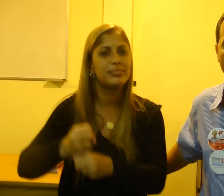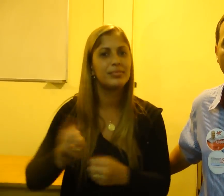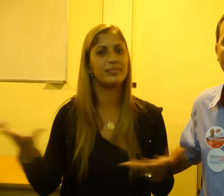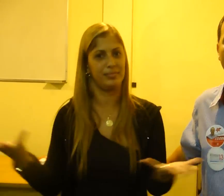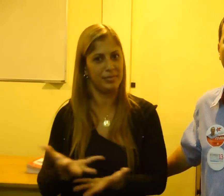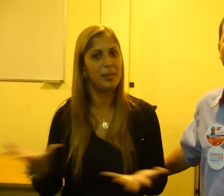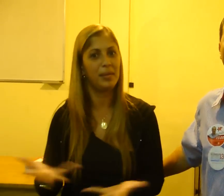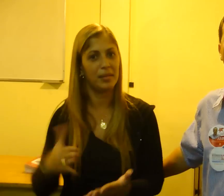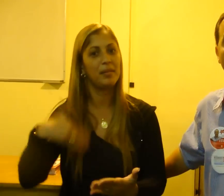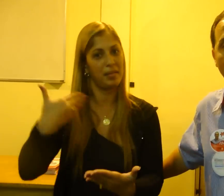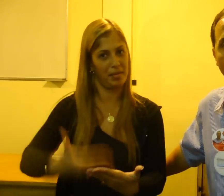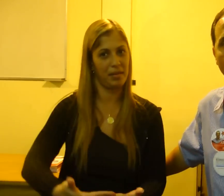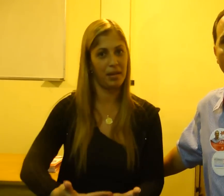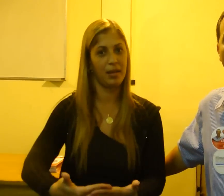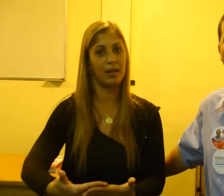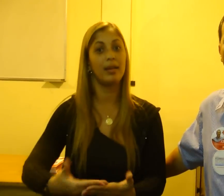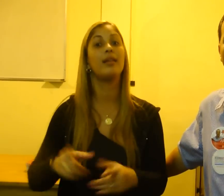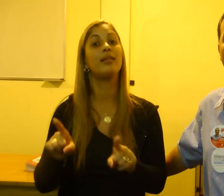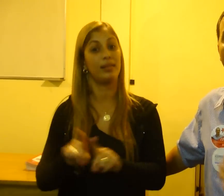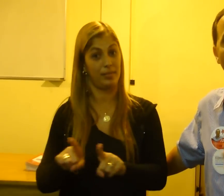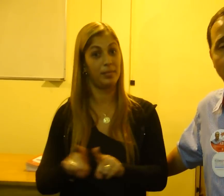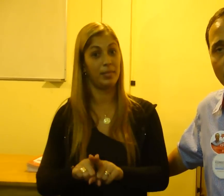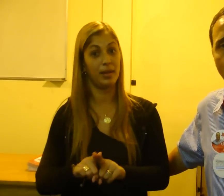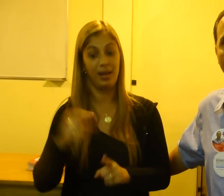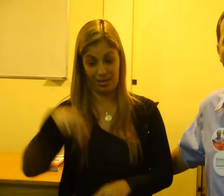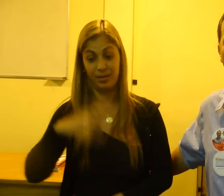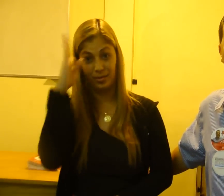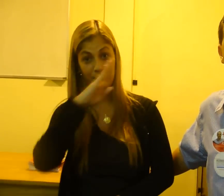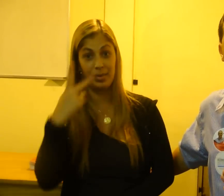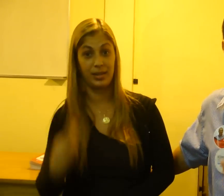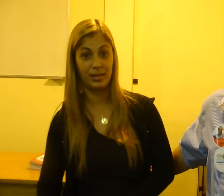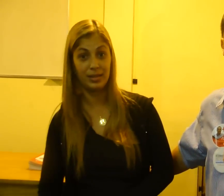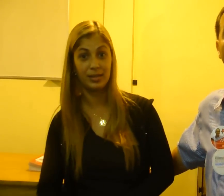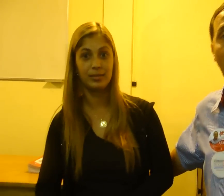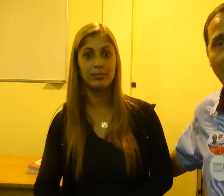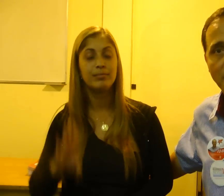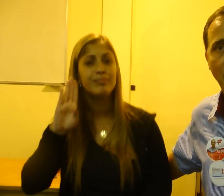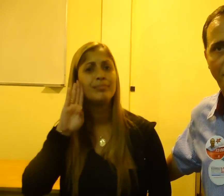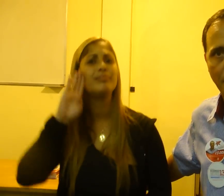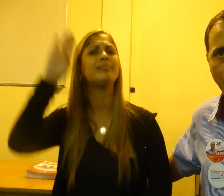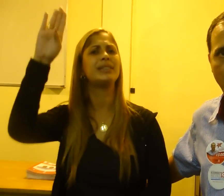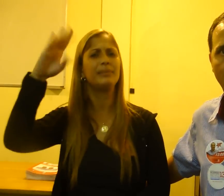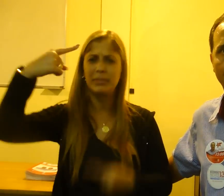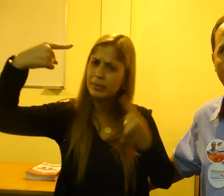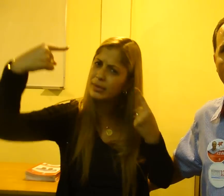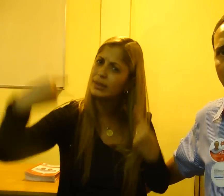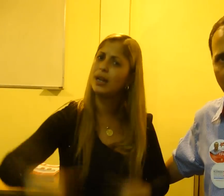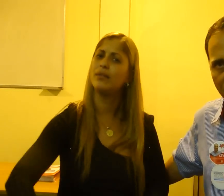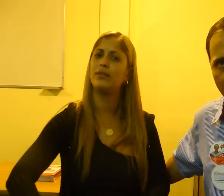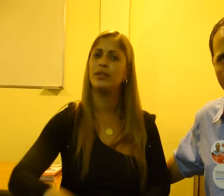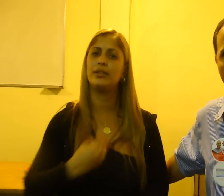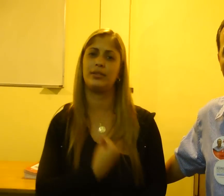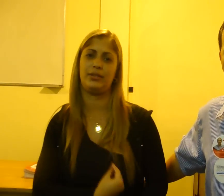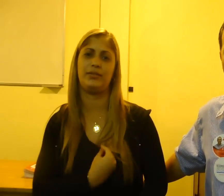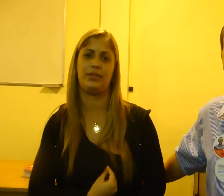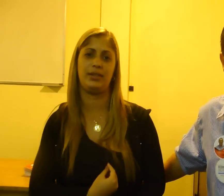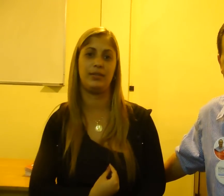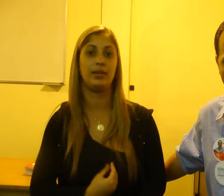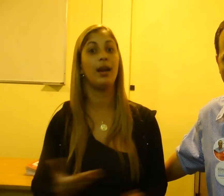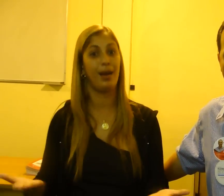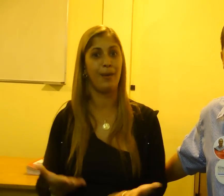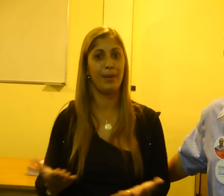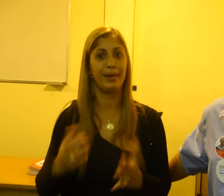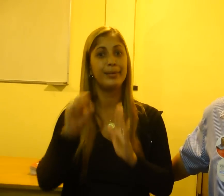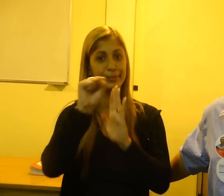campanha, considerando que o Brasil, entre os principais desafios que vive no